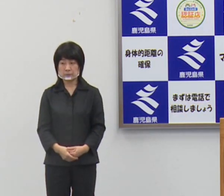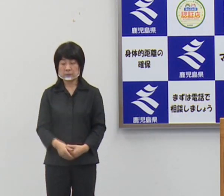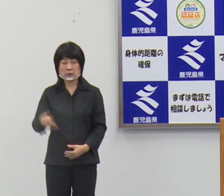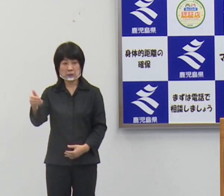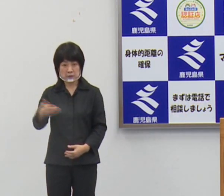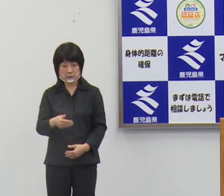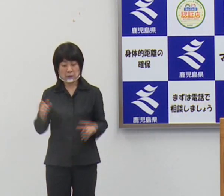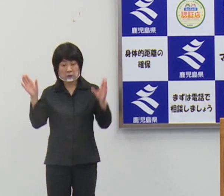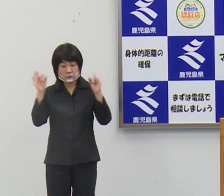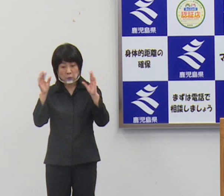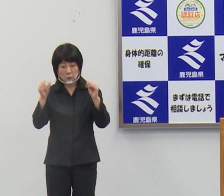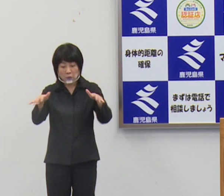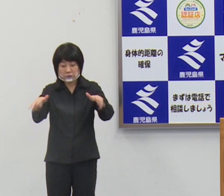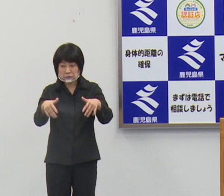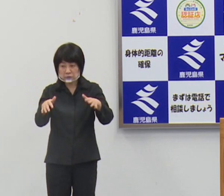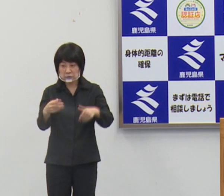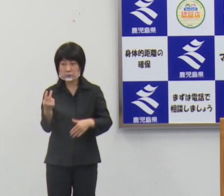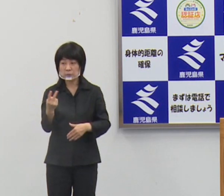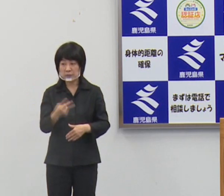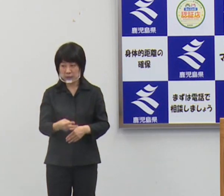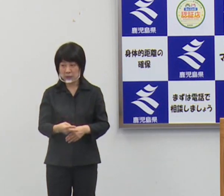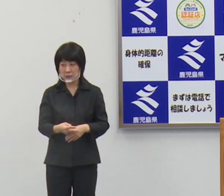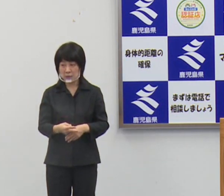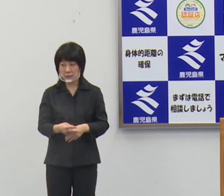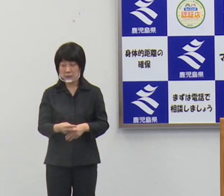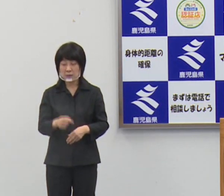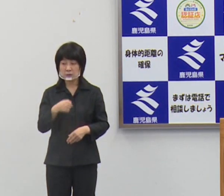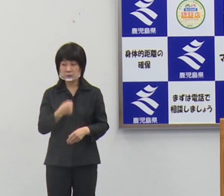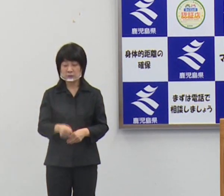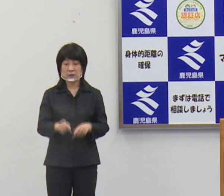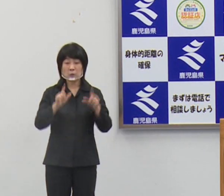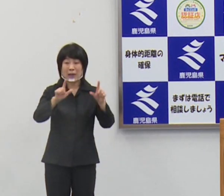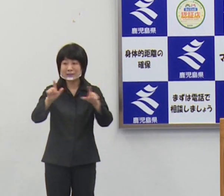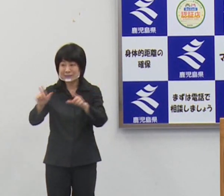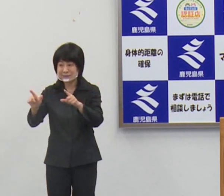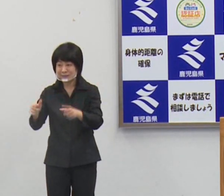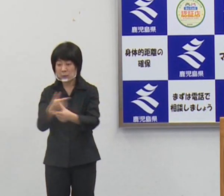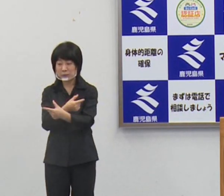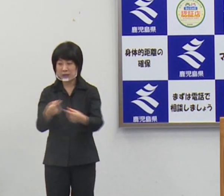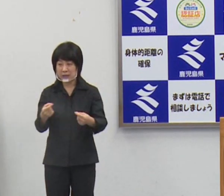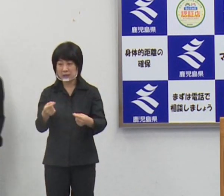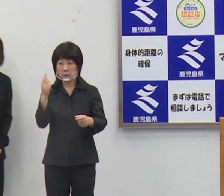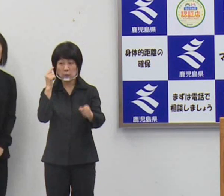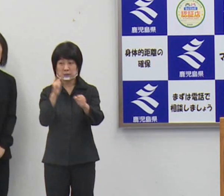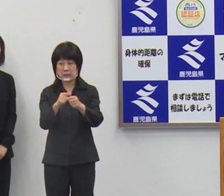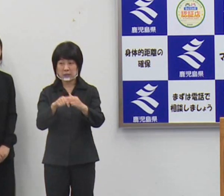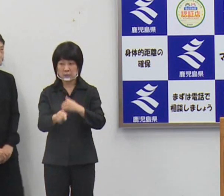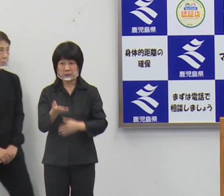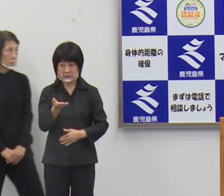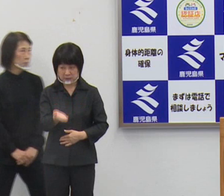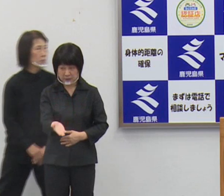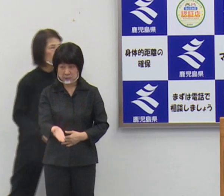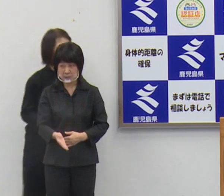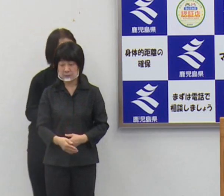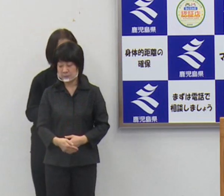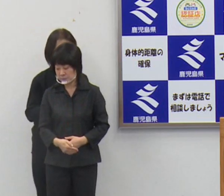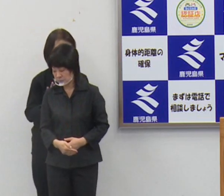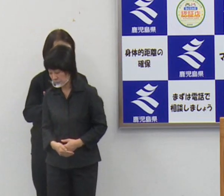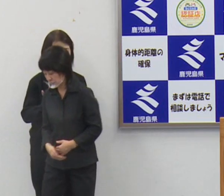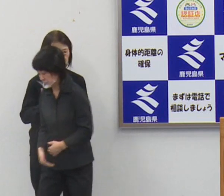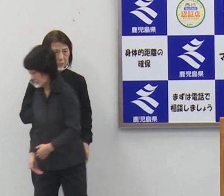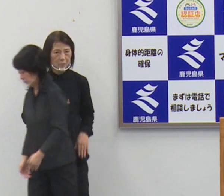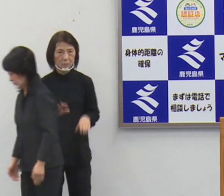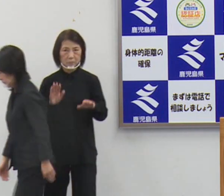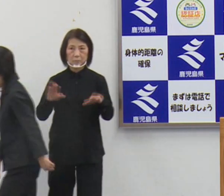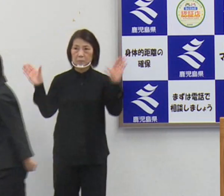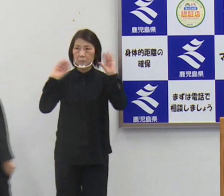まあ、情報収集もですし、発信両方双方向での強化を目的としているということ ですか。そうですね、まあ、いろんな情報が